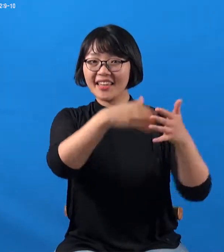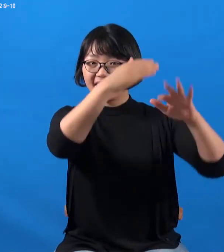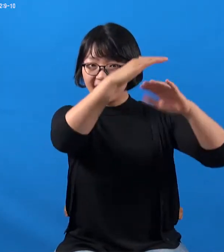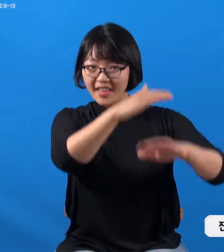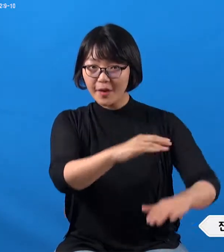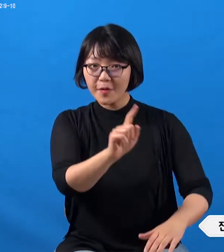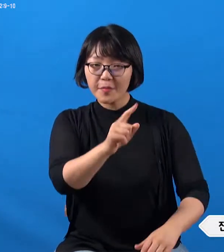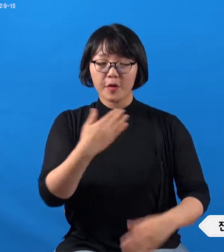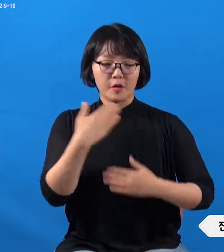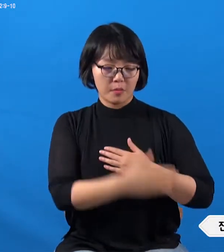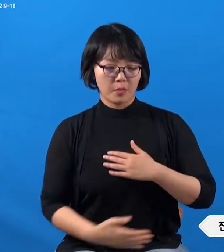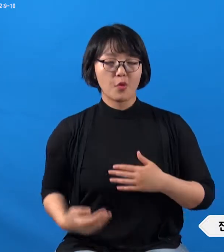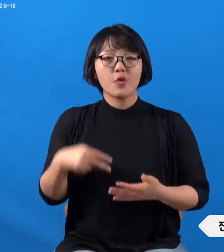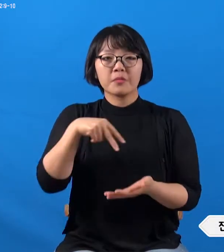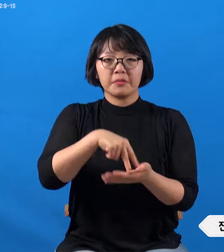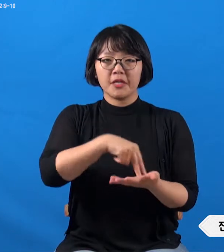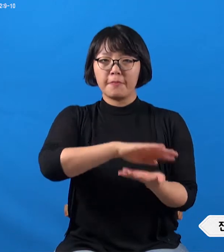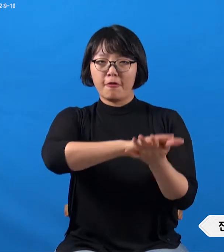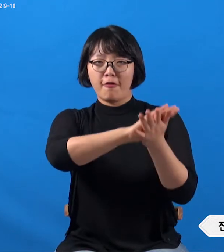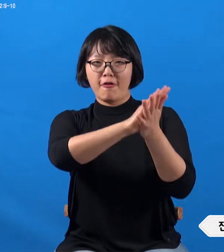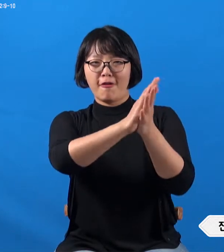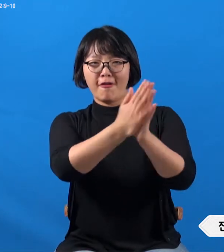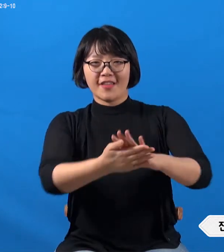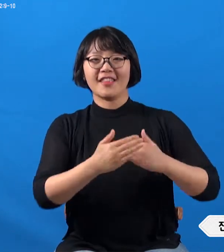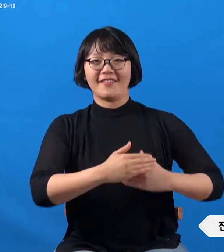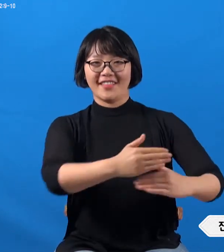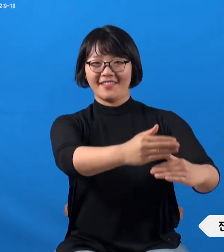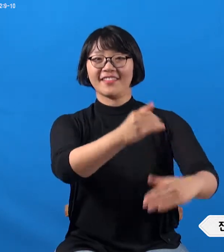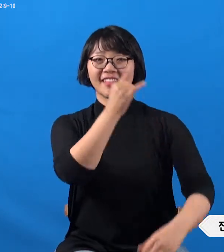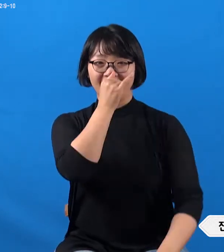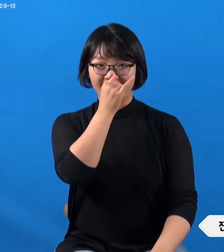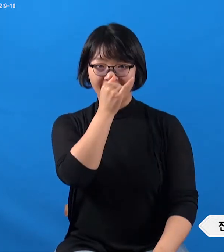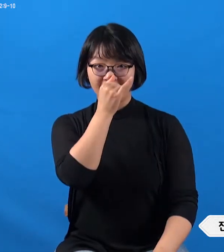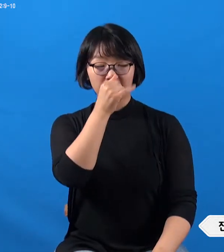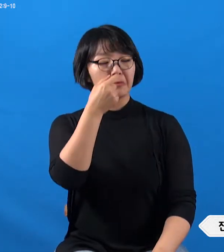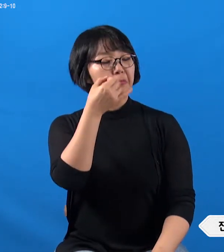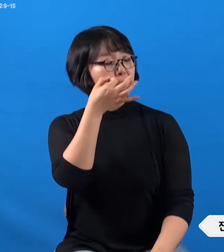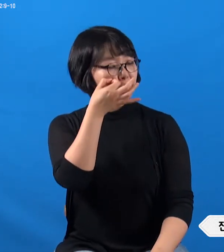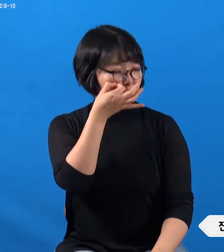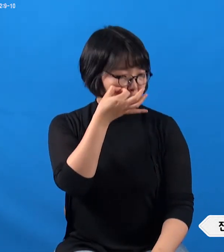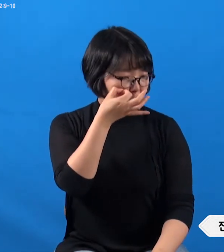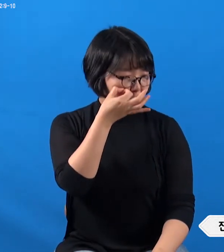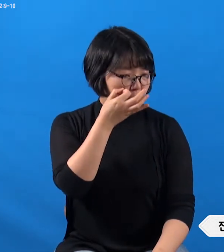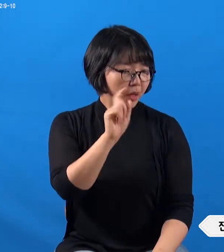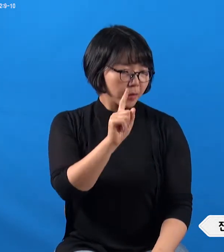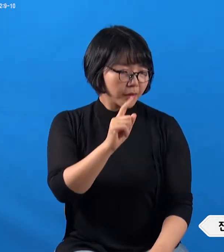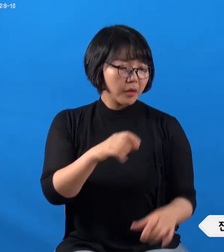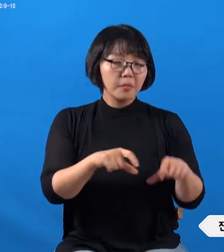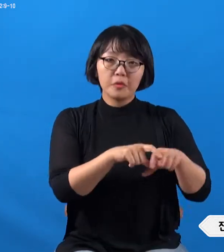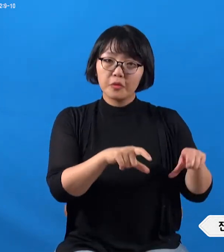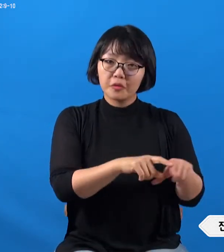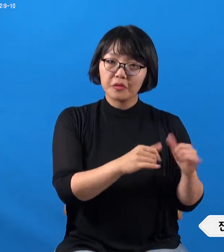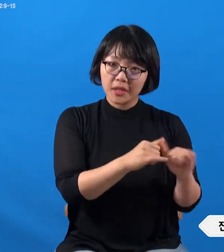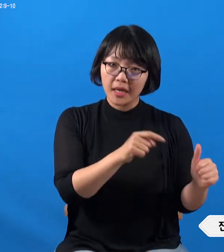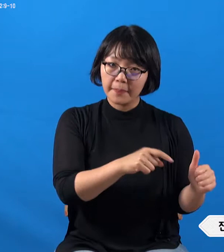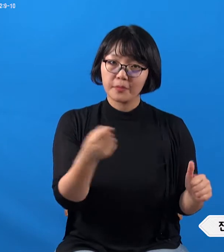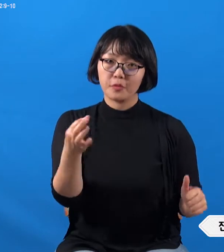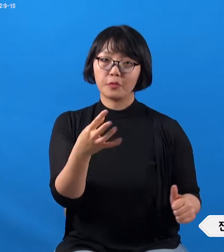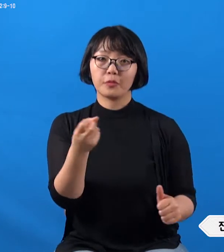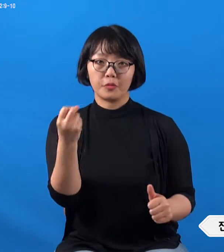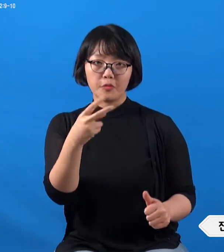새로운 신분의 변화를 향해서 나아가고 있는 그 연속극에서 보면 서민과 재벌에 대한